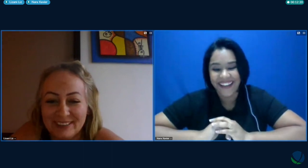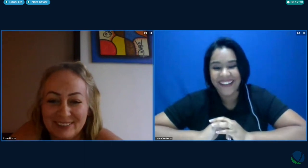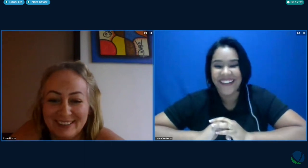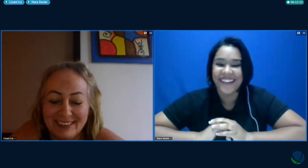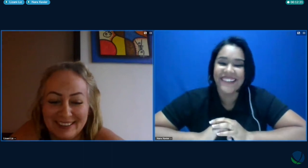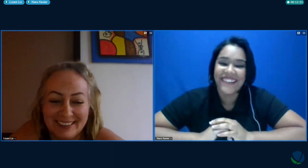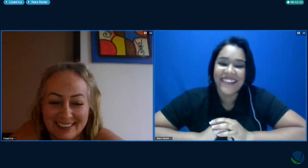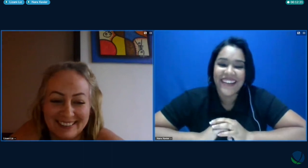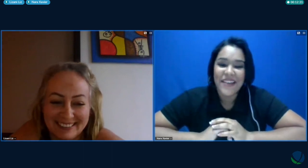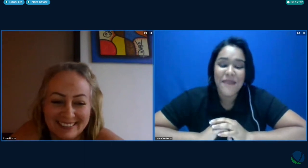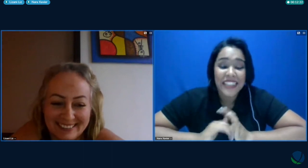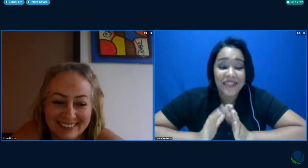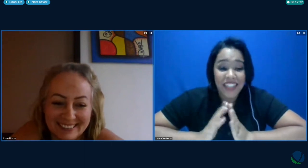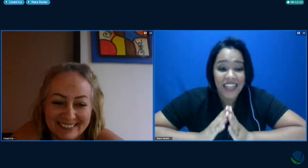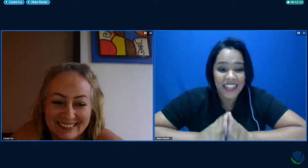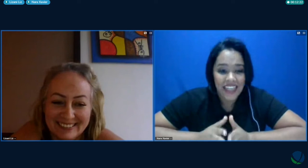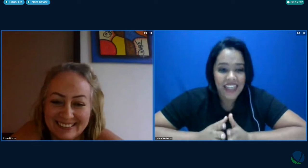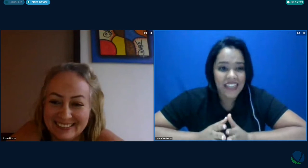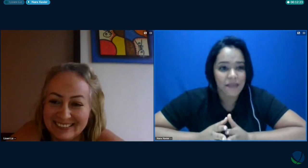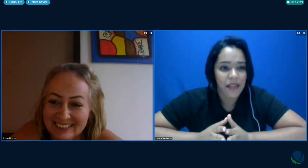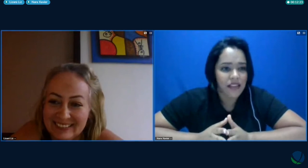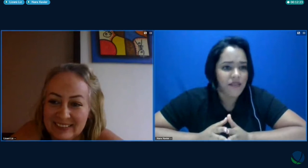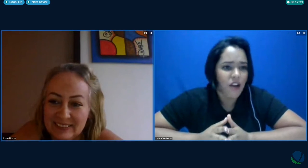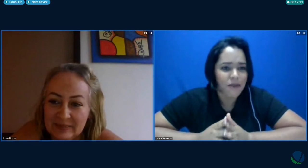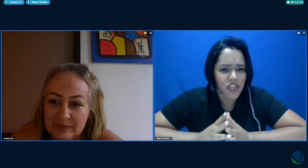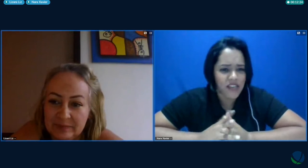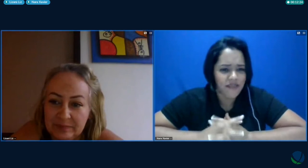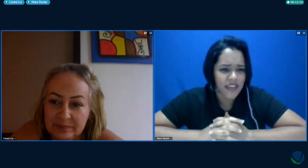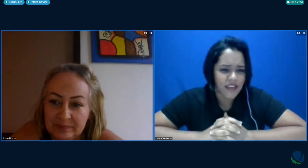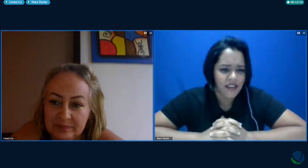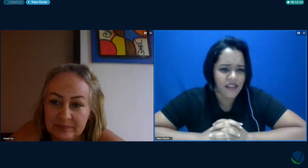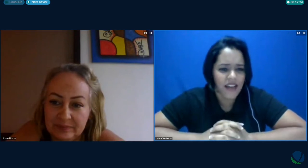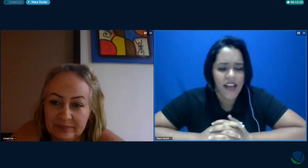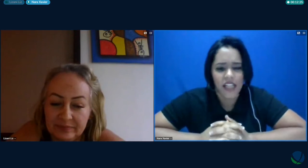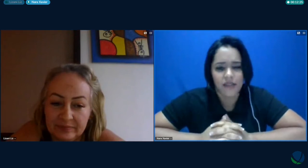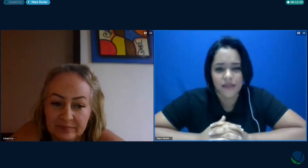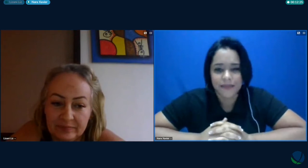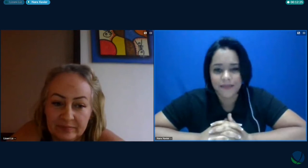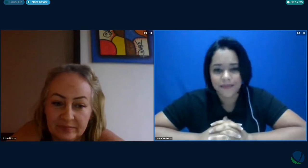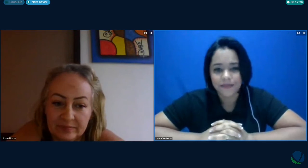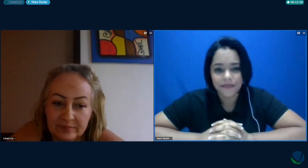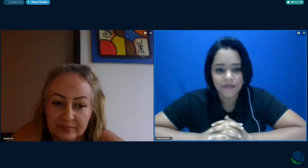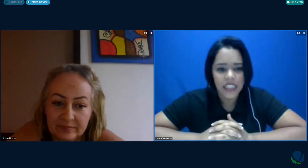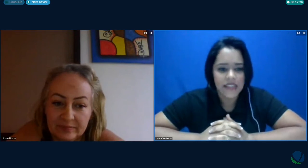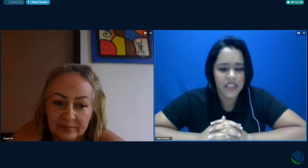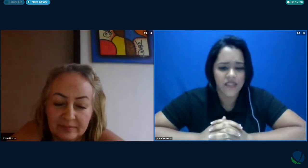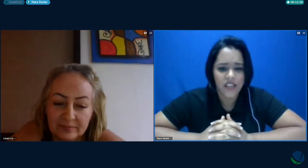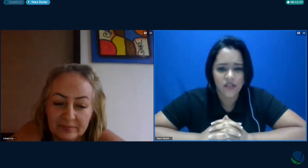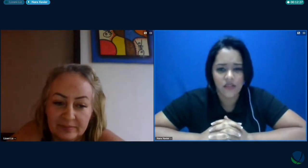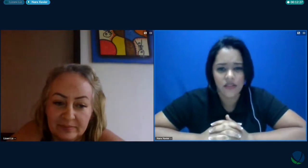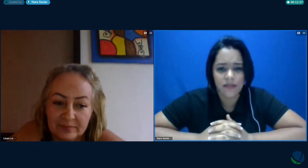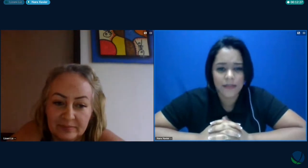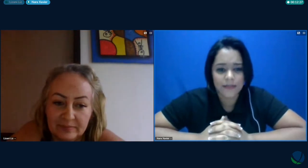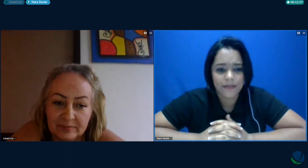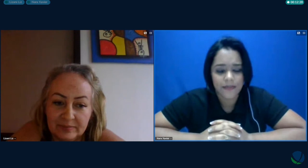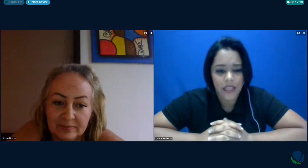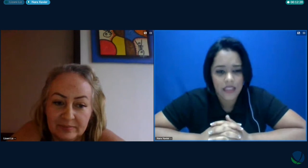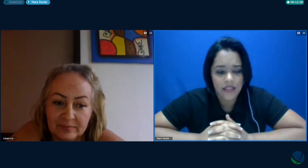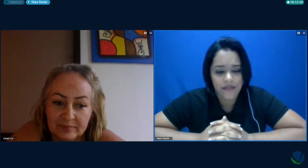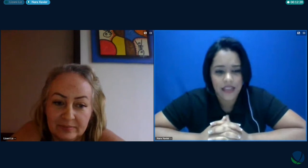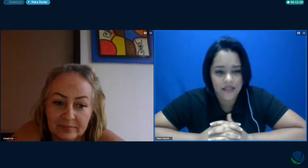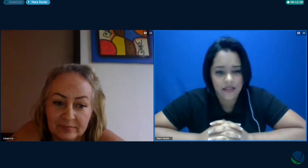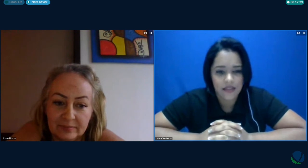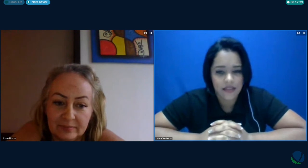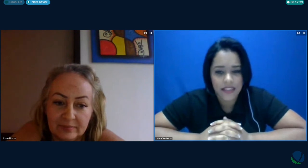ver. Ah. Então. Mas fica aqui nessa plataforma, já que fica, Ricardo. Esses vídeos.